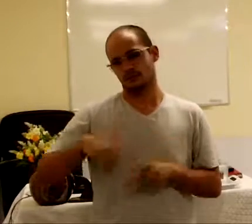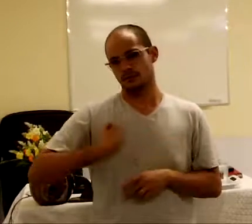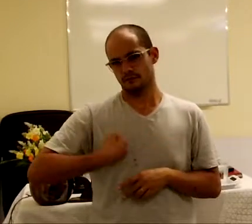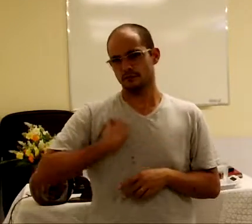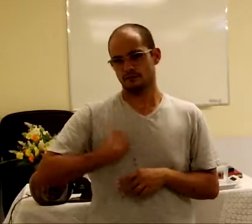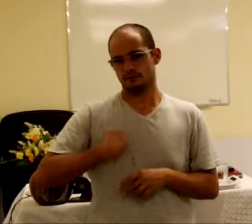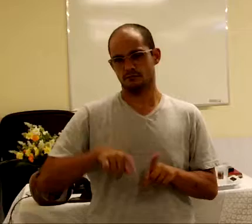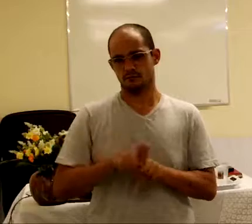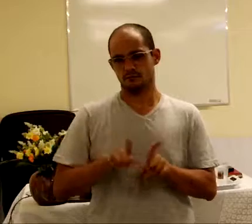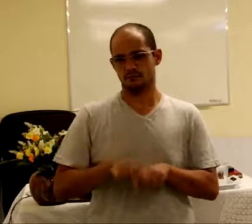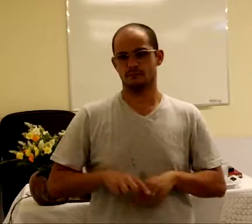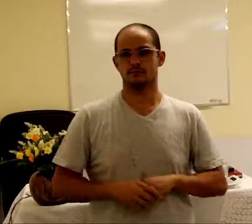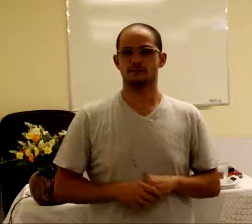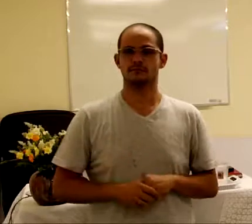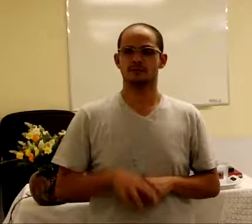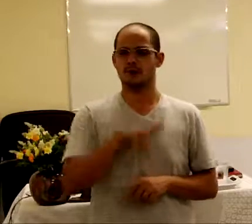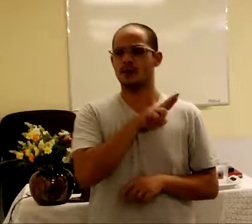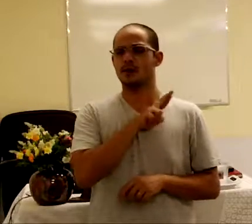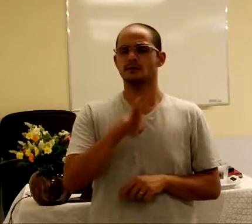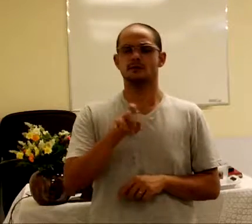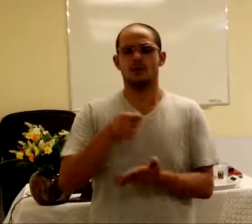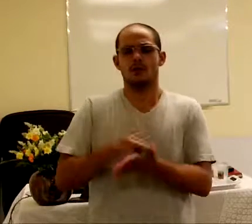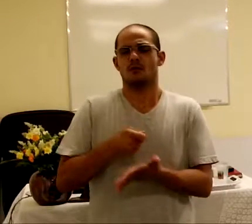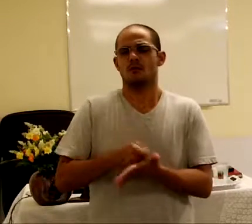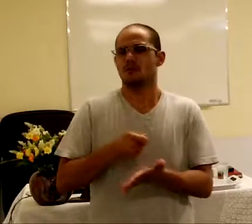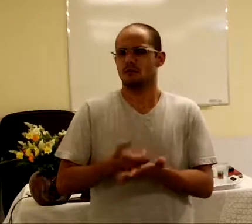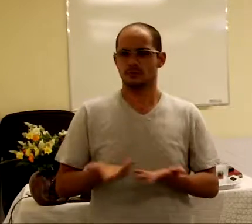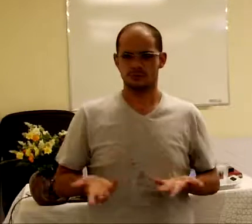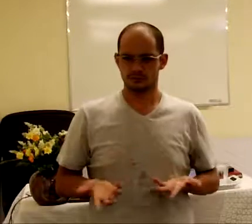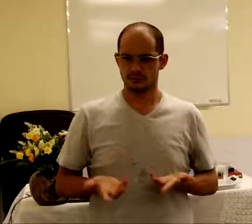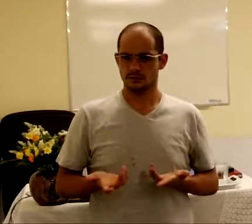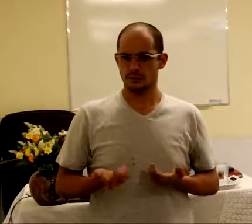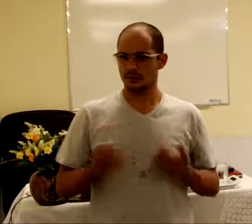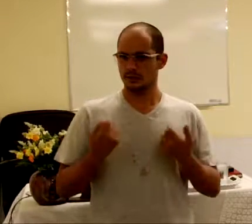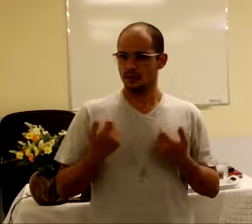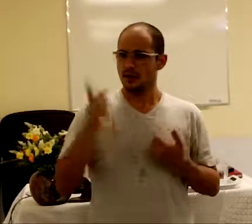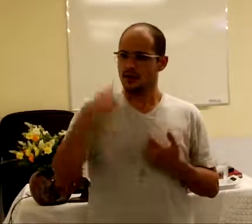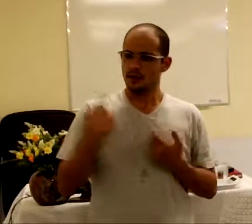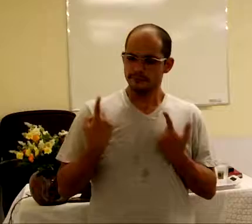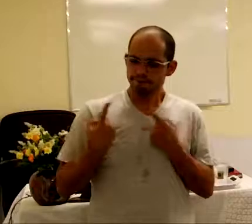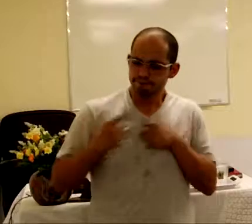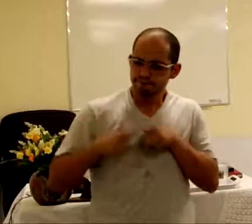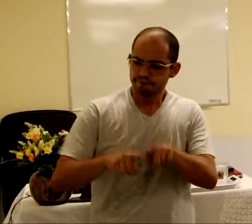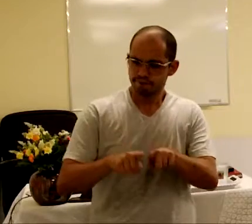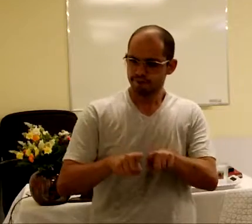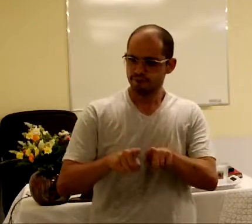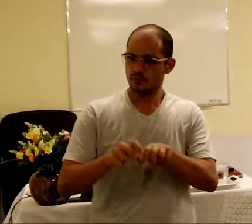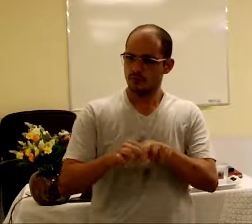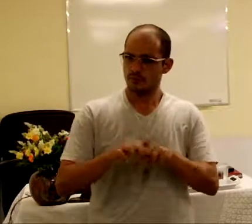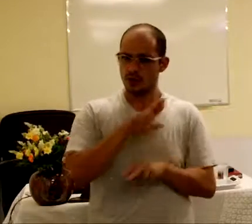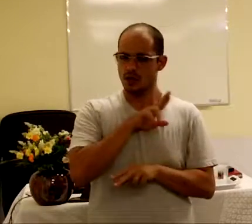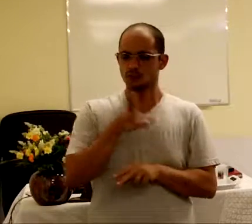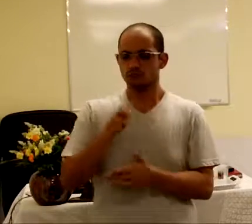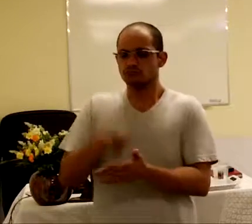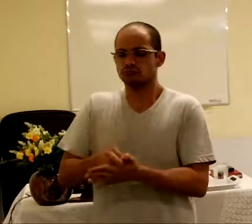propõe a viver. Né? A religião está sendo muito cobrada sobre isso. A coerência da religião. A religião está em xeque, gente. Não